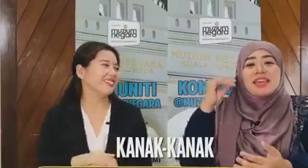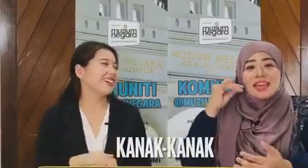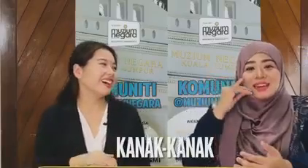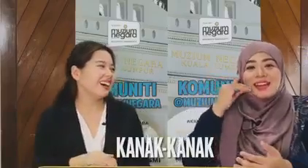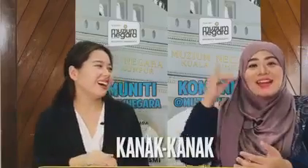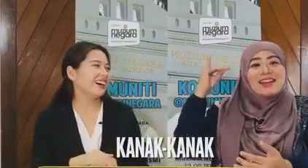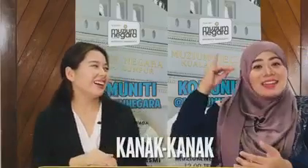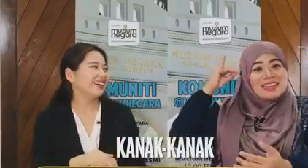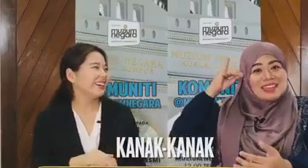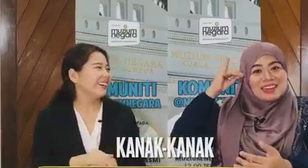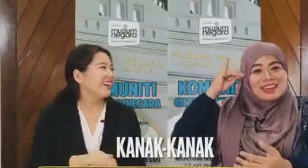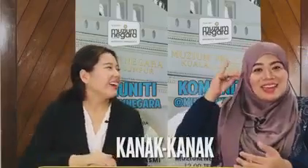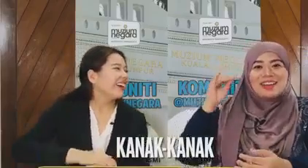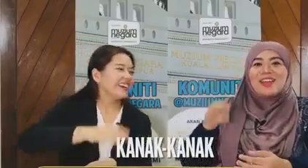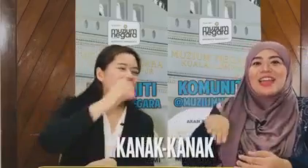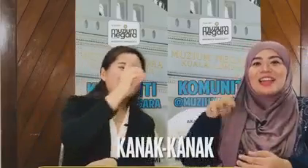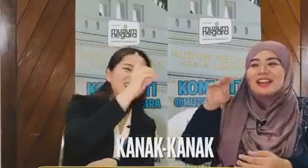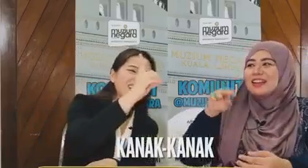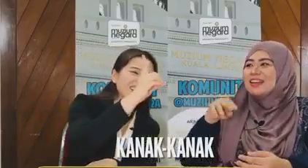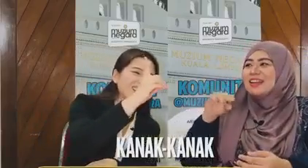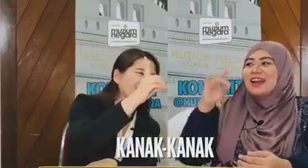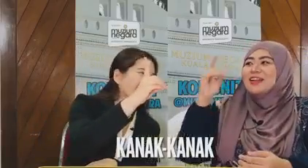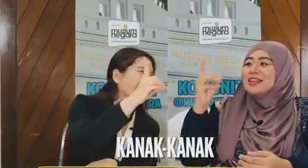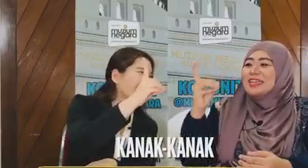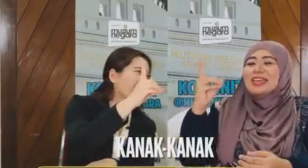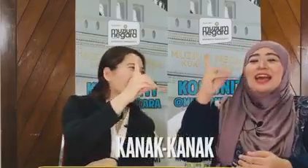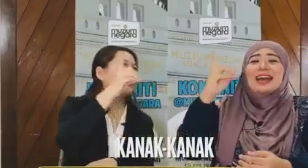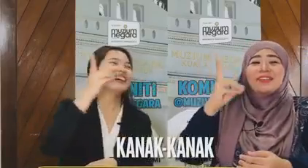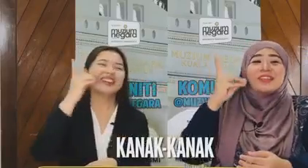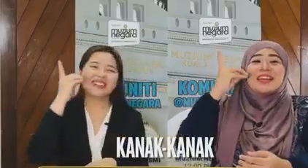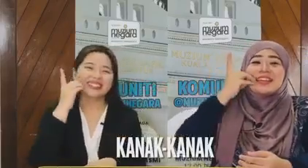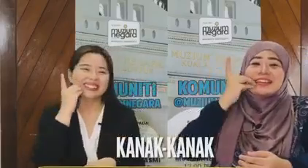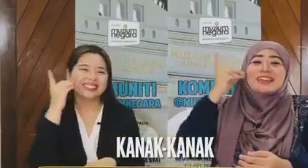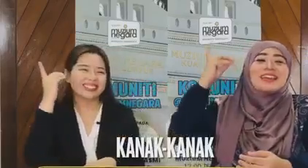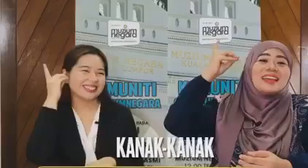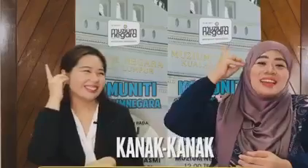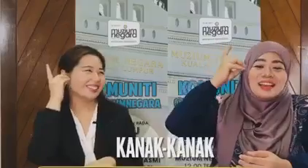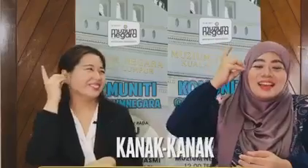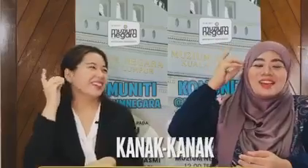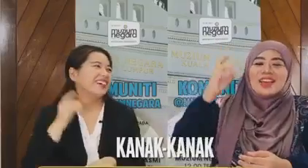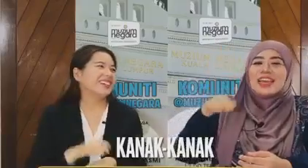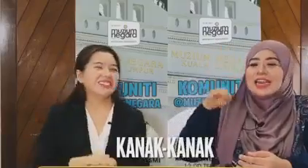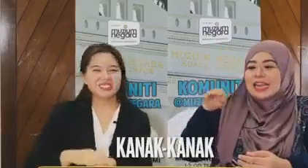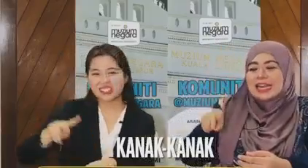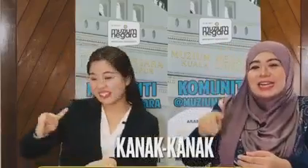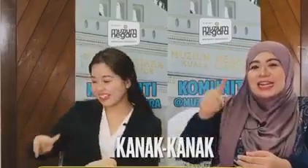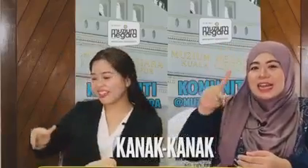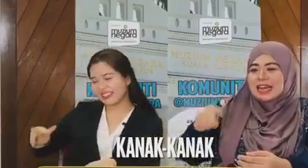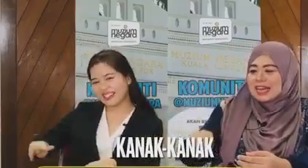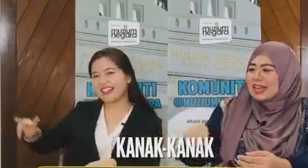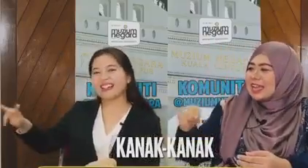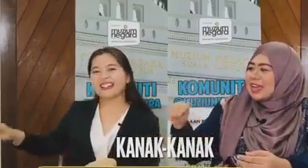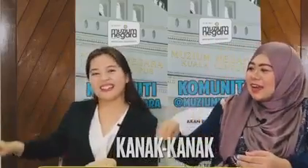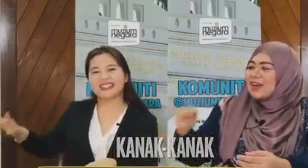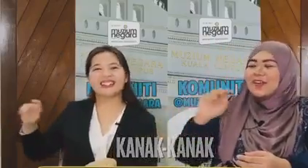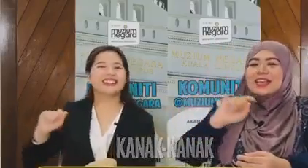kan? Dah tinggi dah kan? Okay, dewasa D. Oh, D. Dewasa, ya. Yeah. Okey, kanak-kanak rendah. Rendah, kanak-kanak.